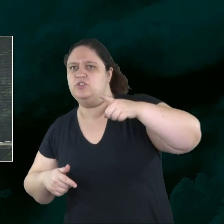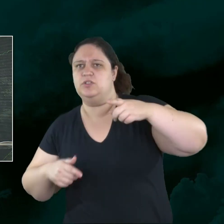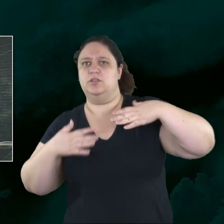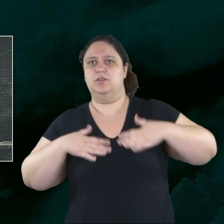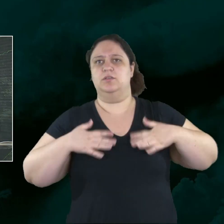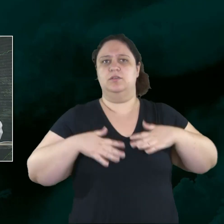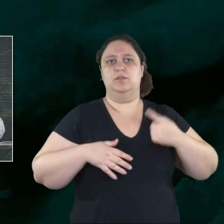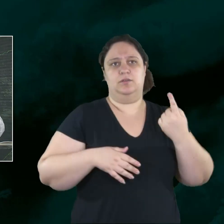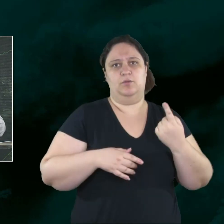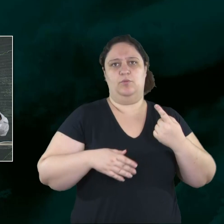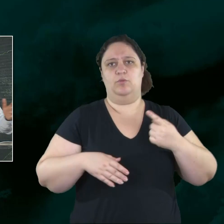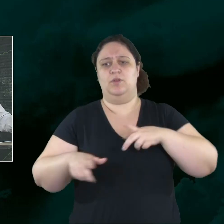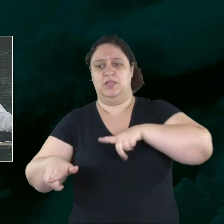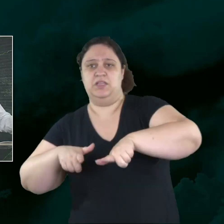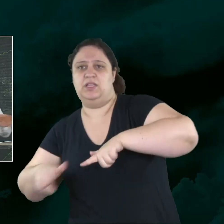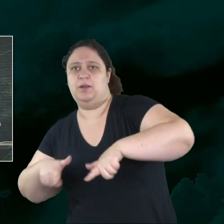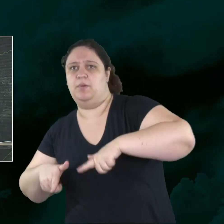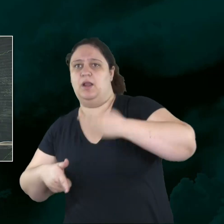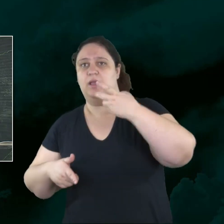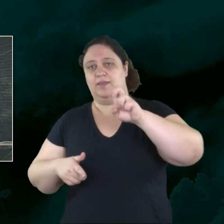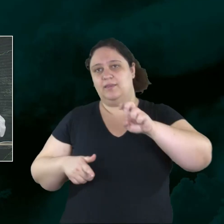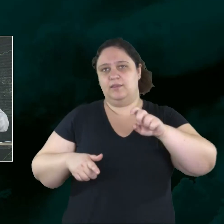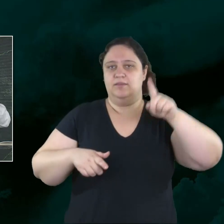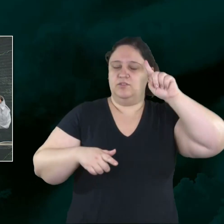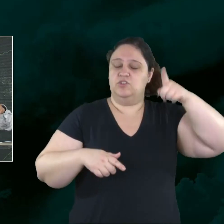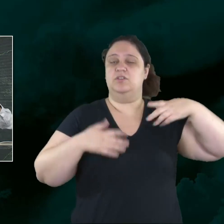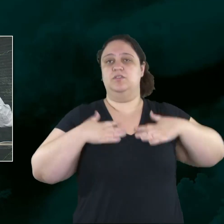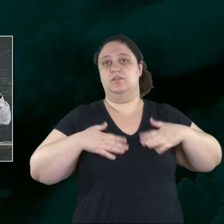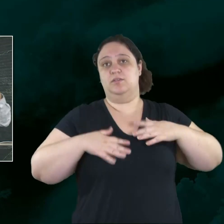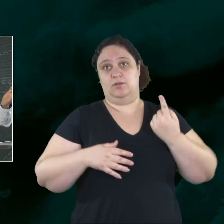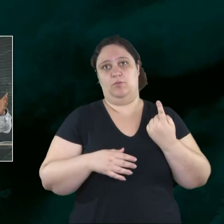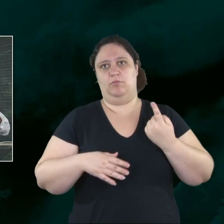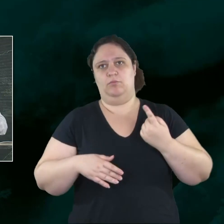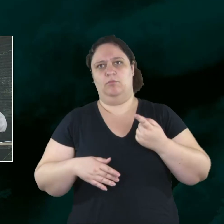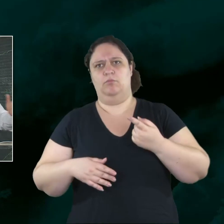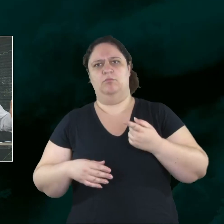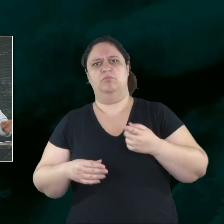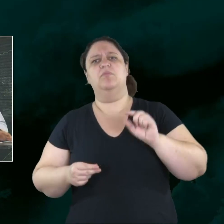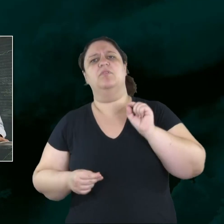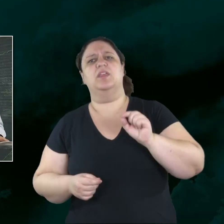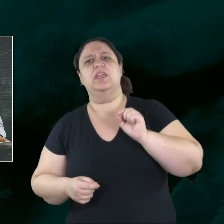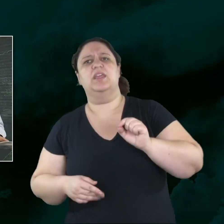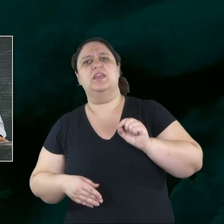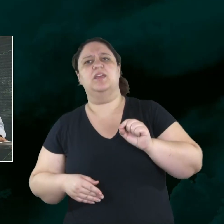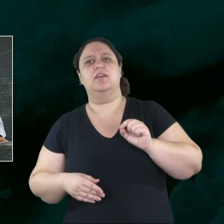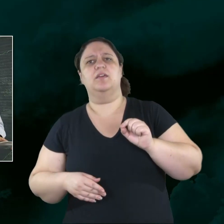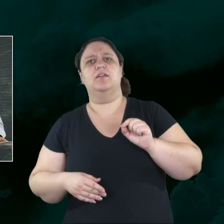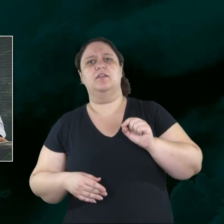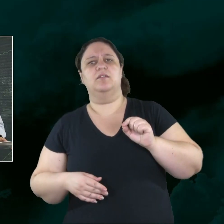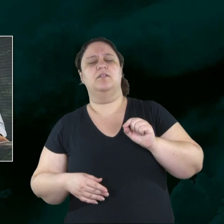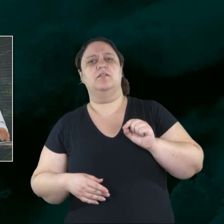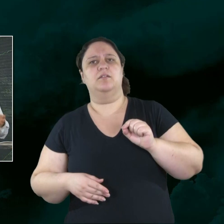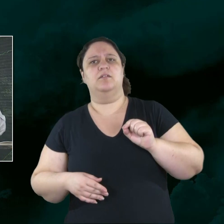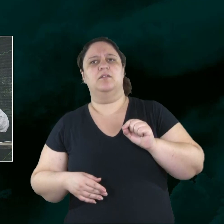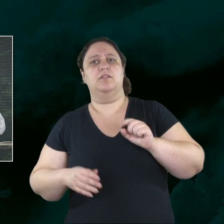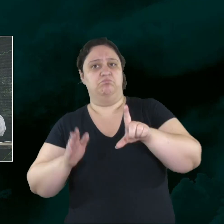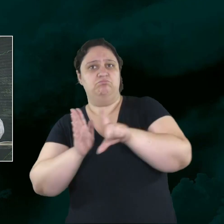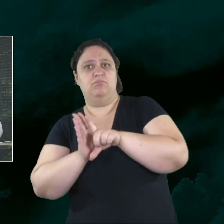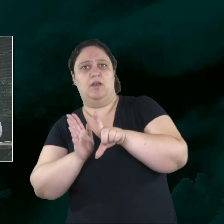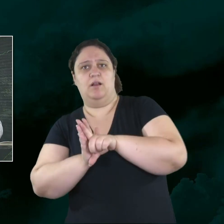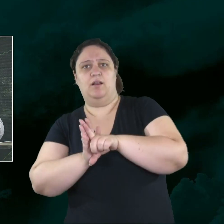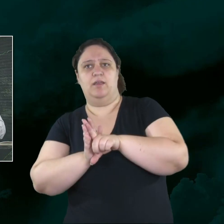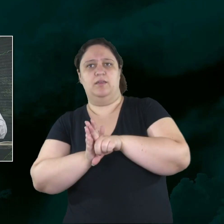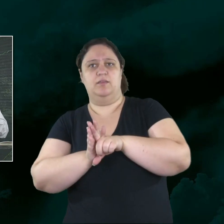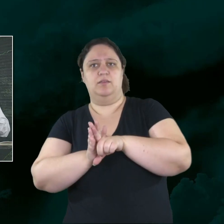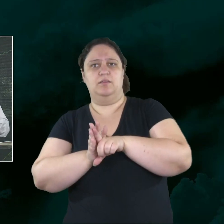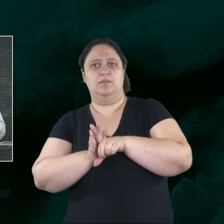dias e descansar um dia? Por que não trabalhar 30 dias e descansar um dia? Quem é que definiu esse período de trabalho, né, que é mais